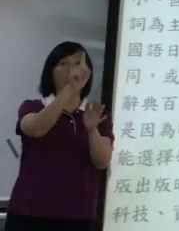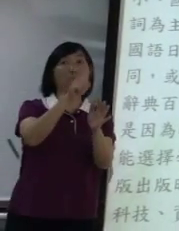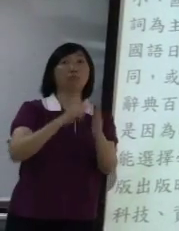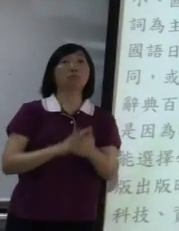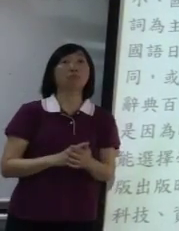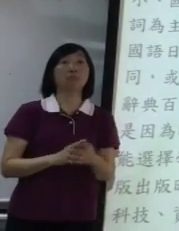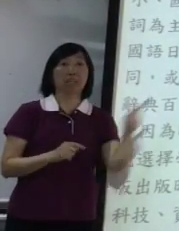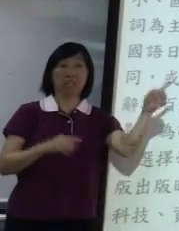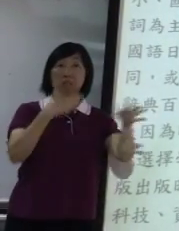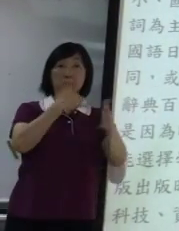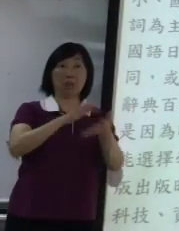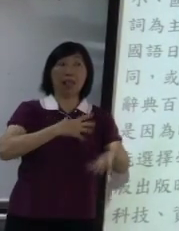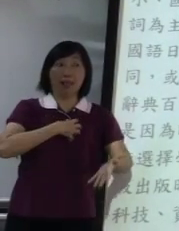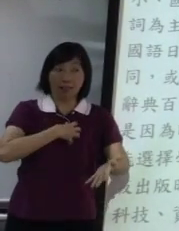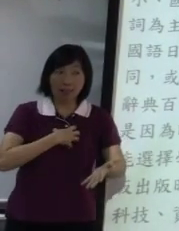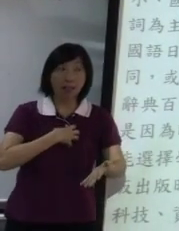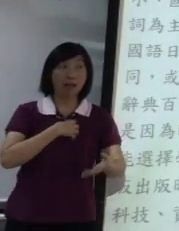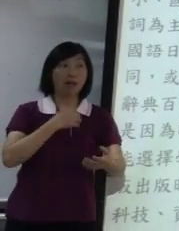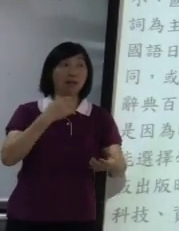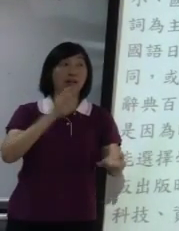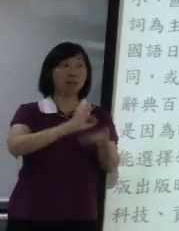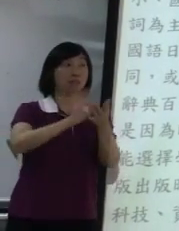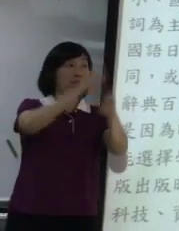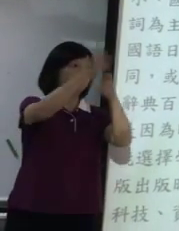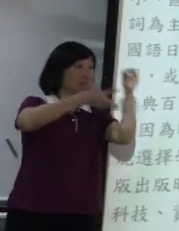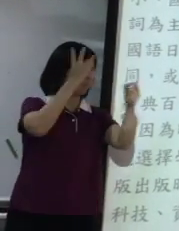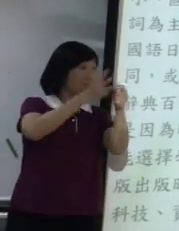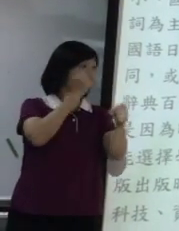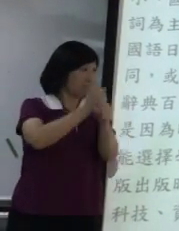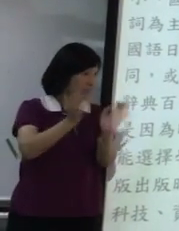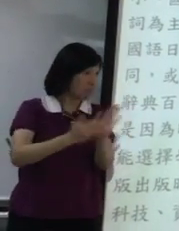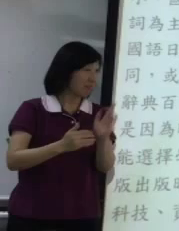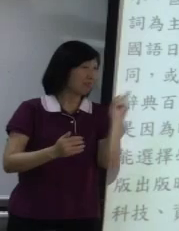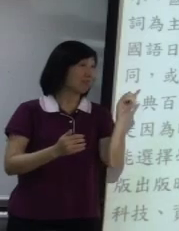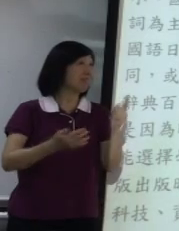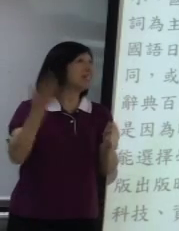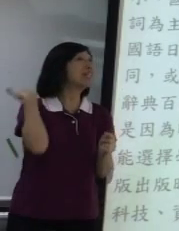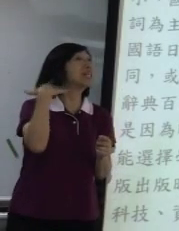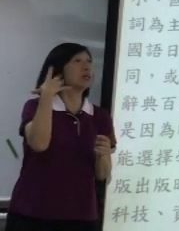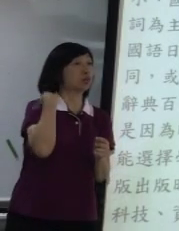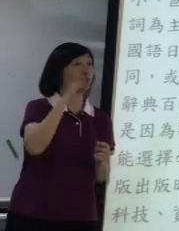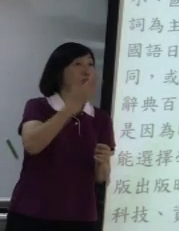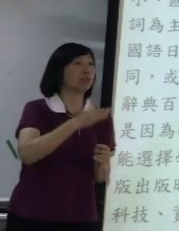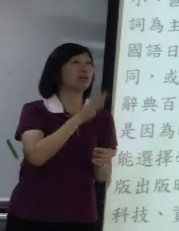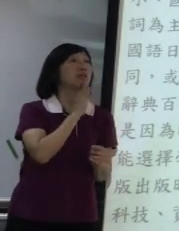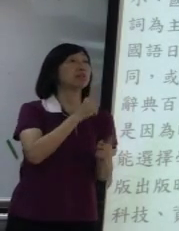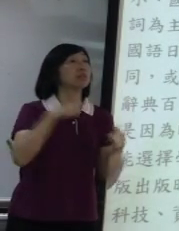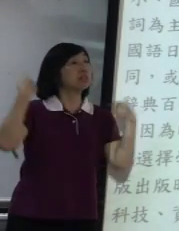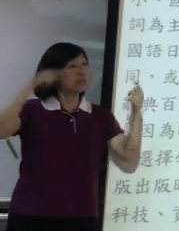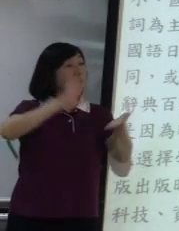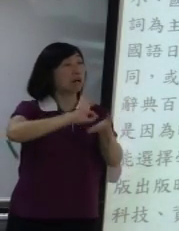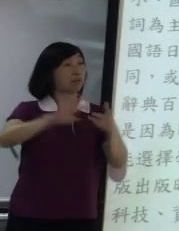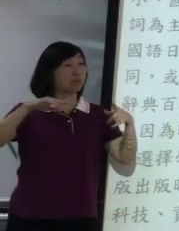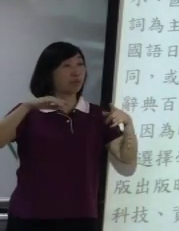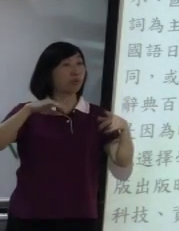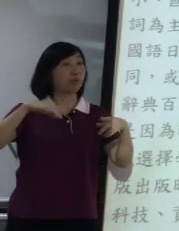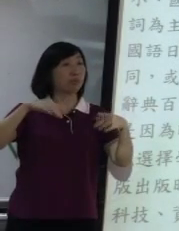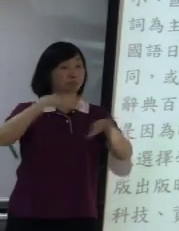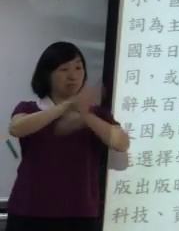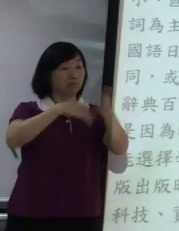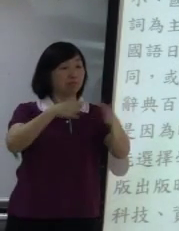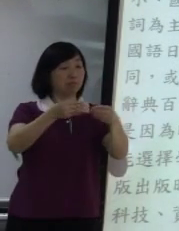工程，花了3年的时间编了一套常用手语词